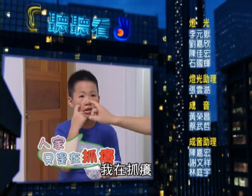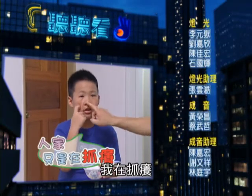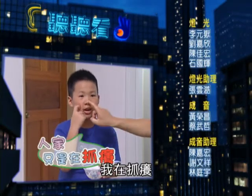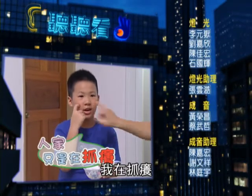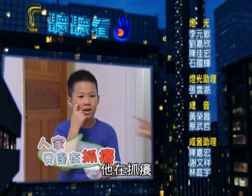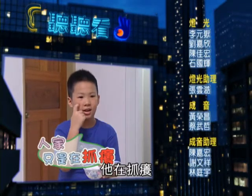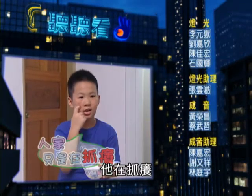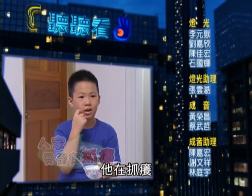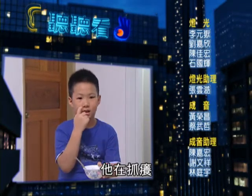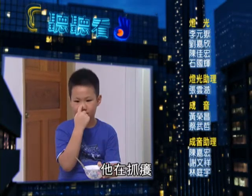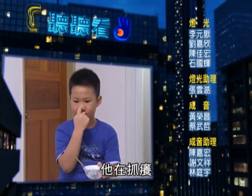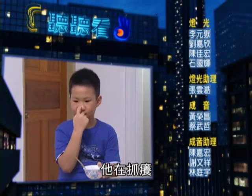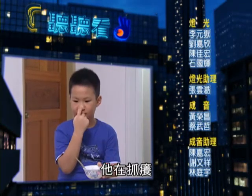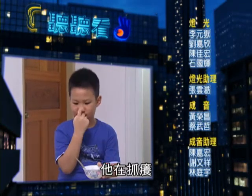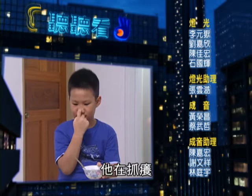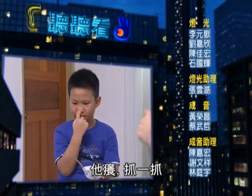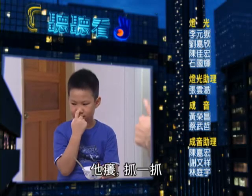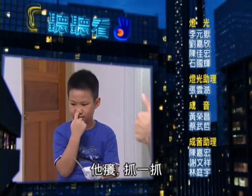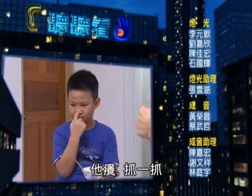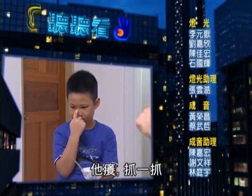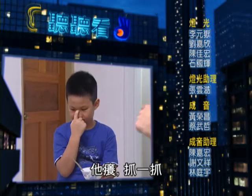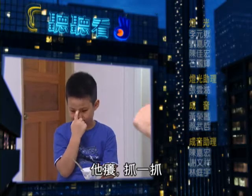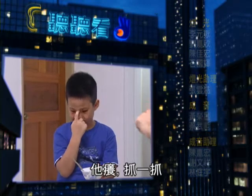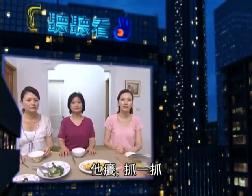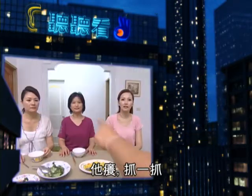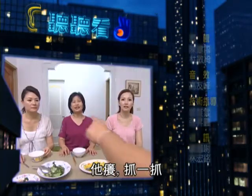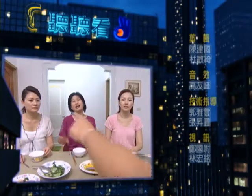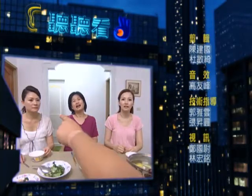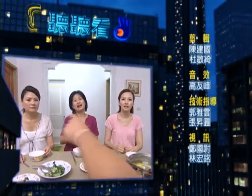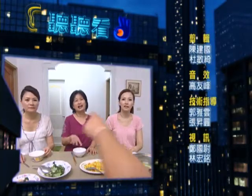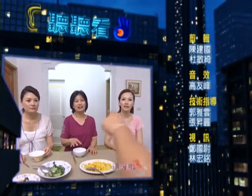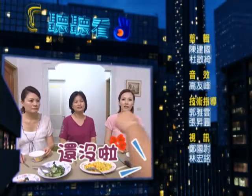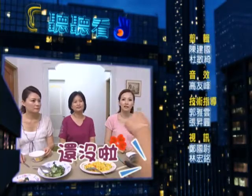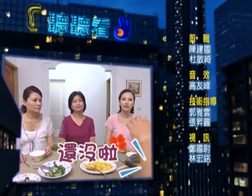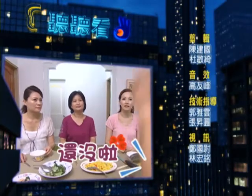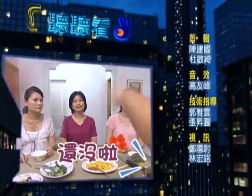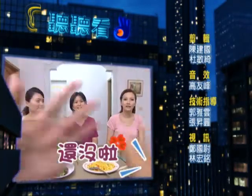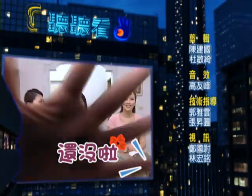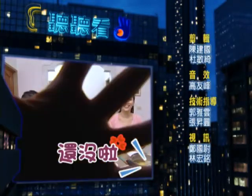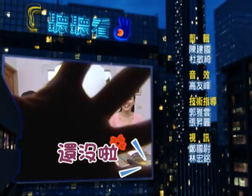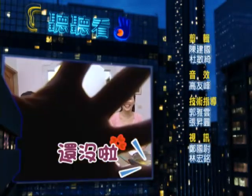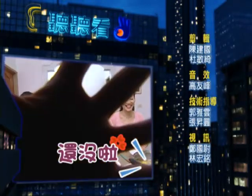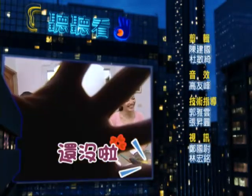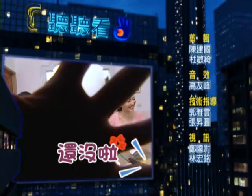他在抓痒，他痒，抓一抓。 还没啊。